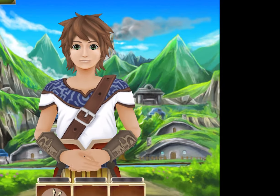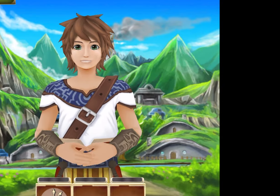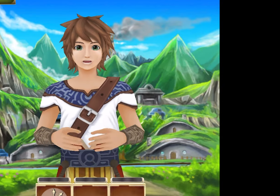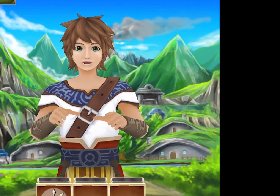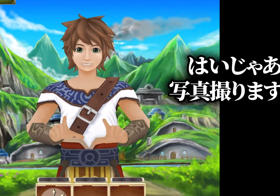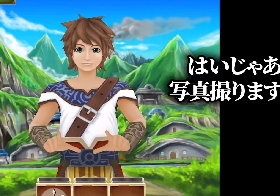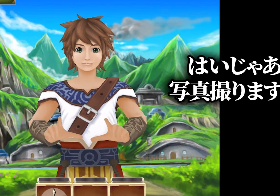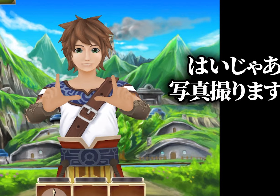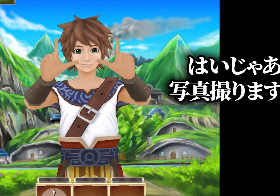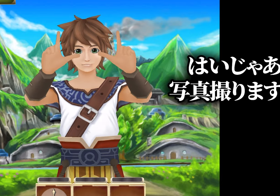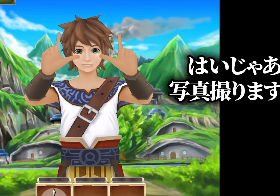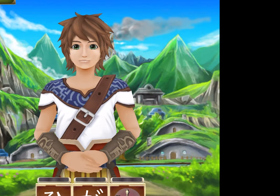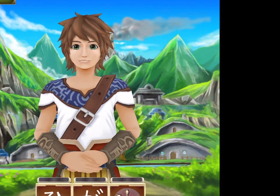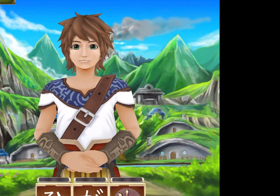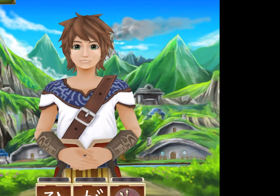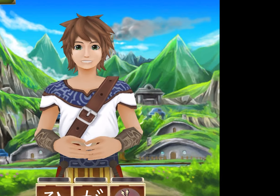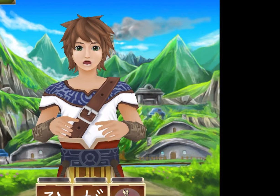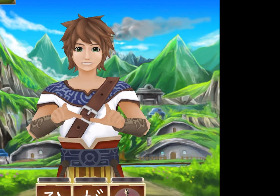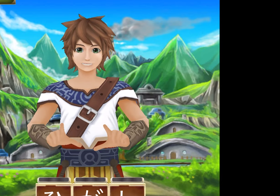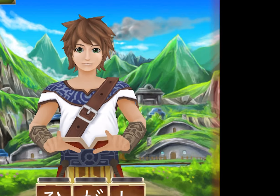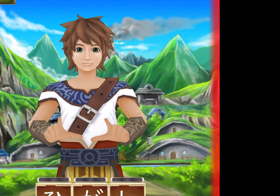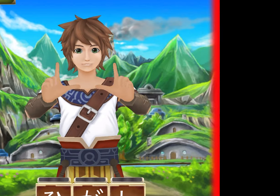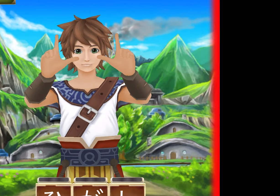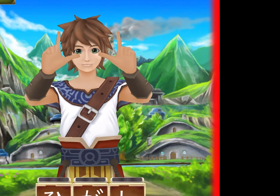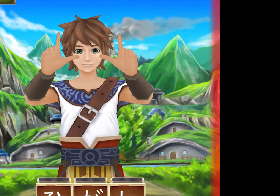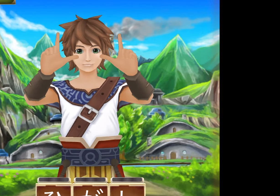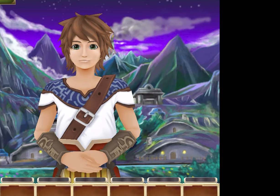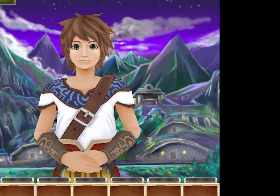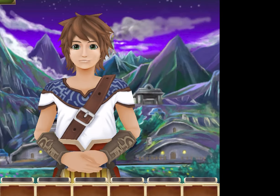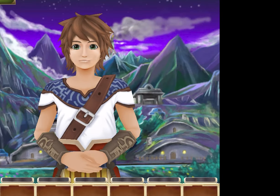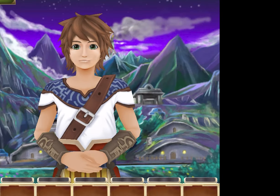やだはいじゃあ写真撮りますよ日傘東長